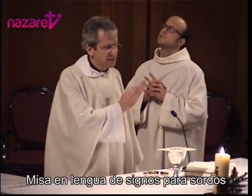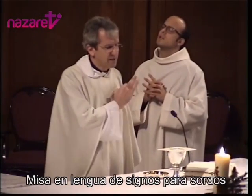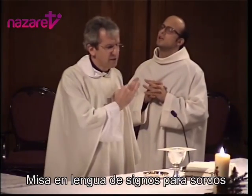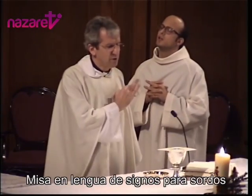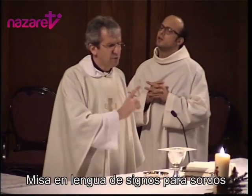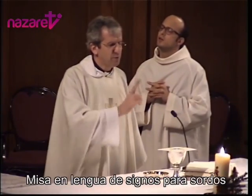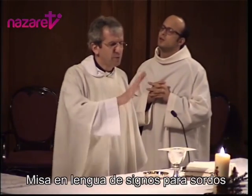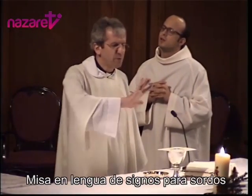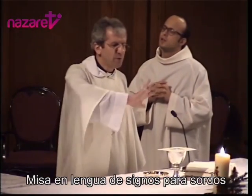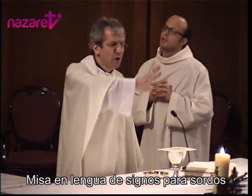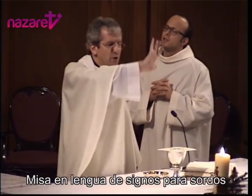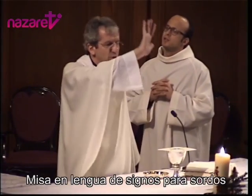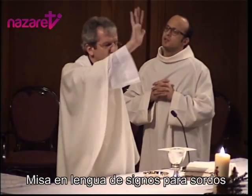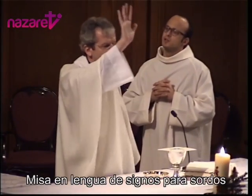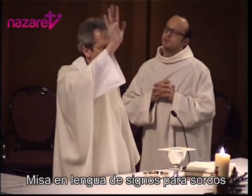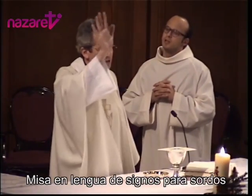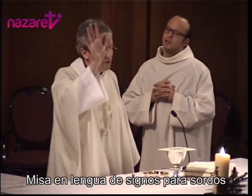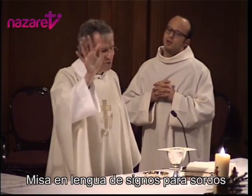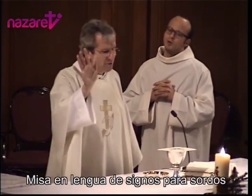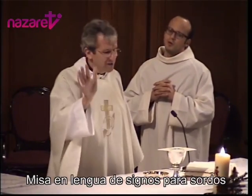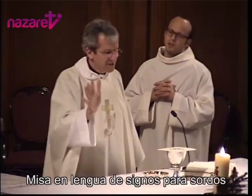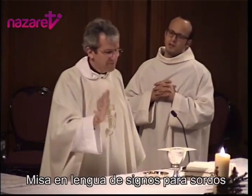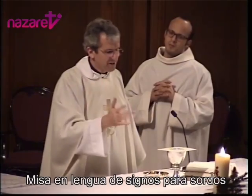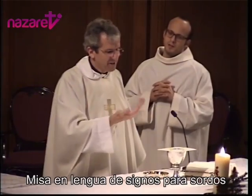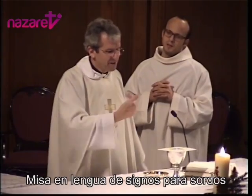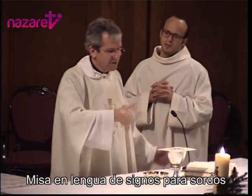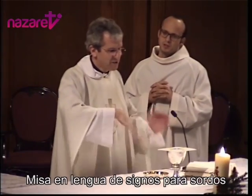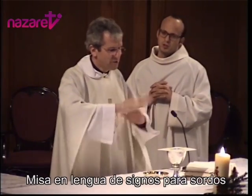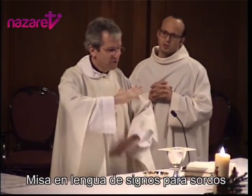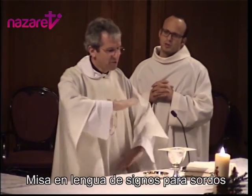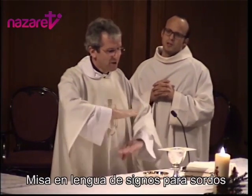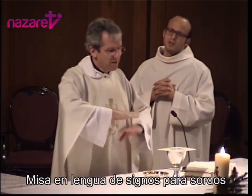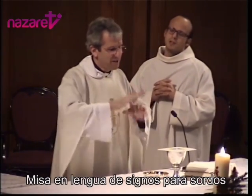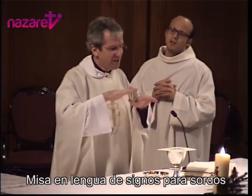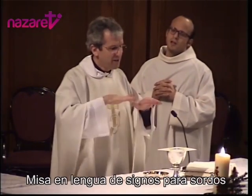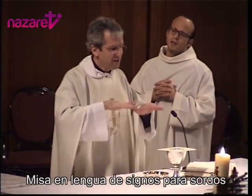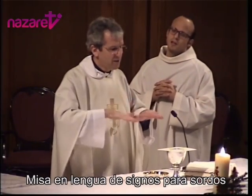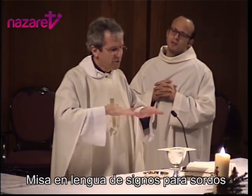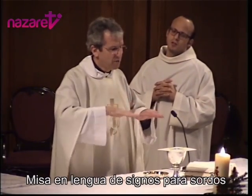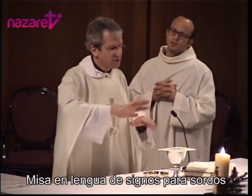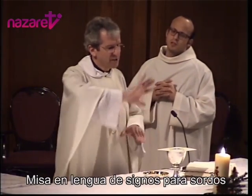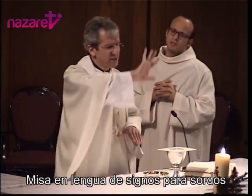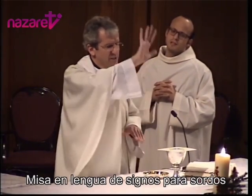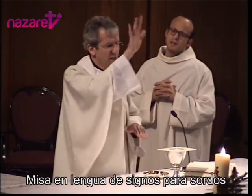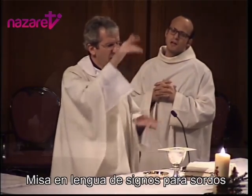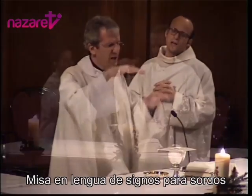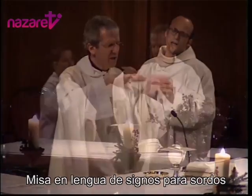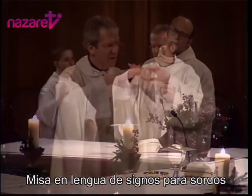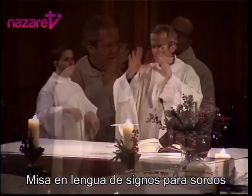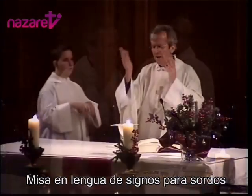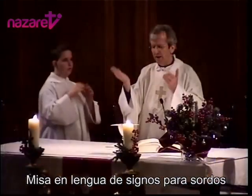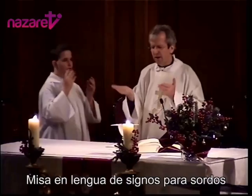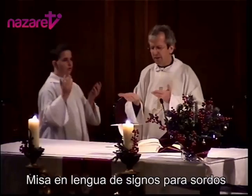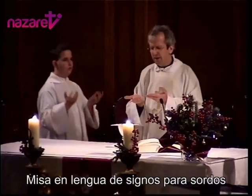el Señor, Dios del universo. Llenos